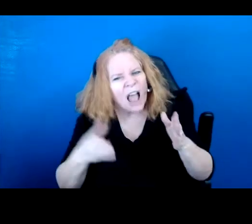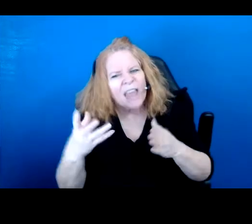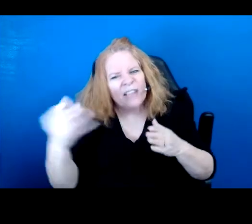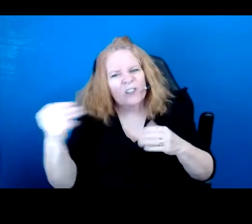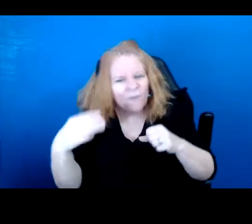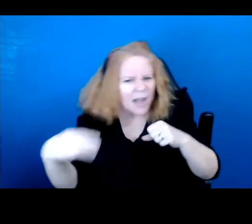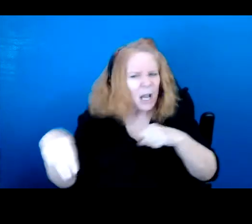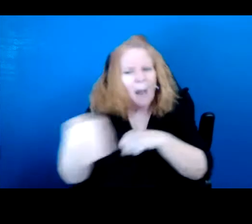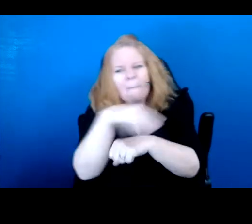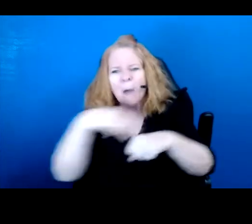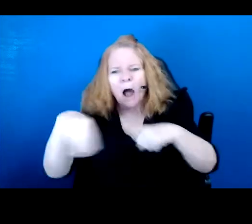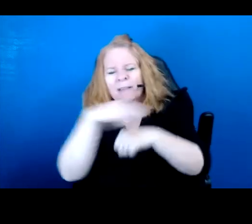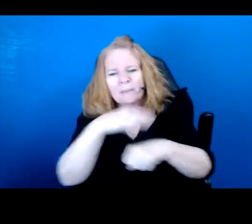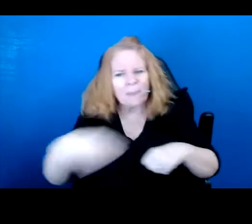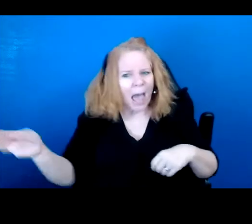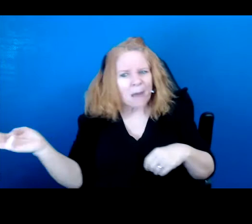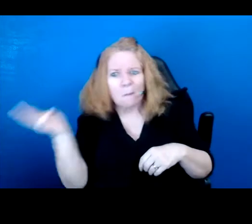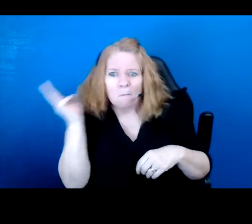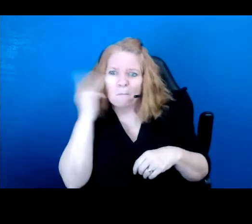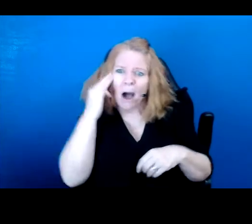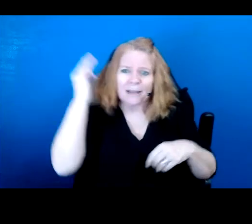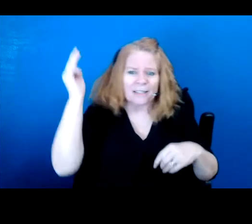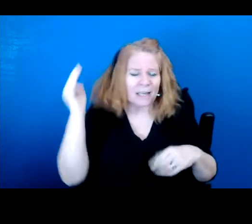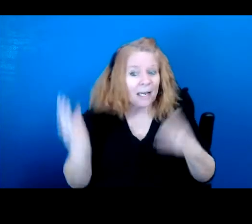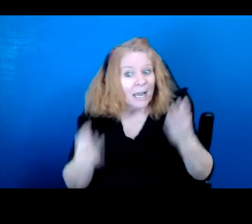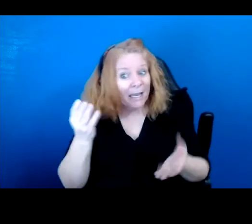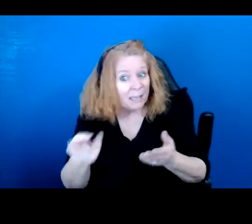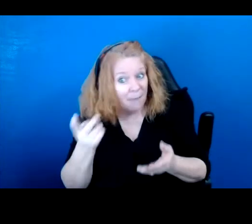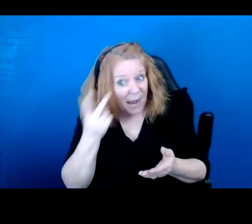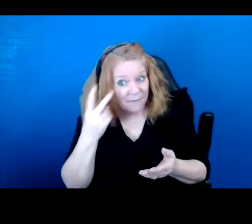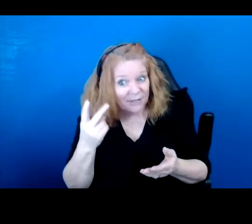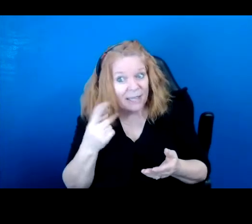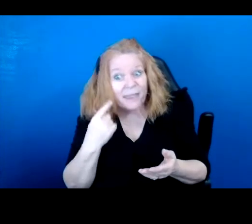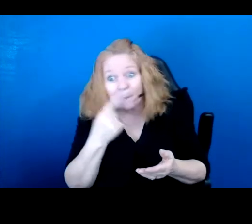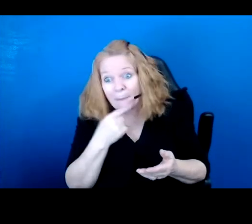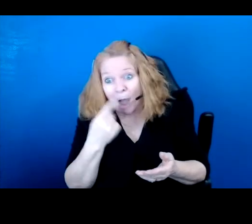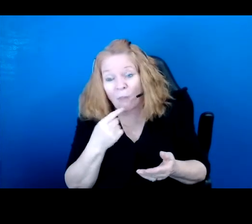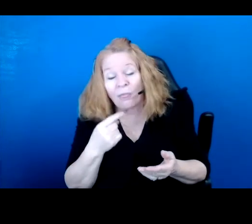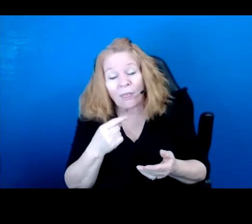brazos sabes que vamos a ver mazapán martí